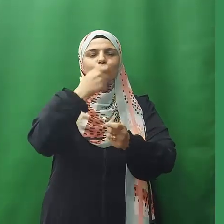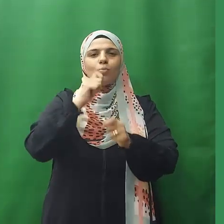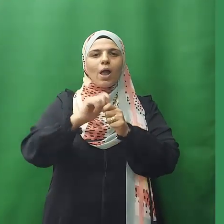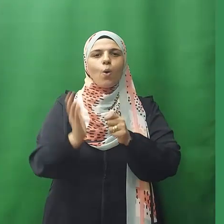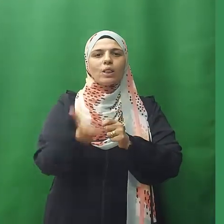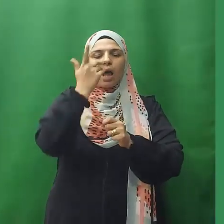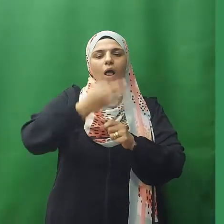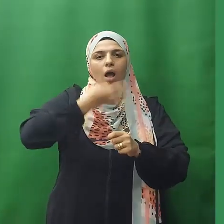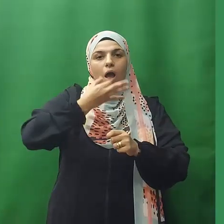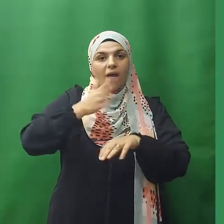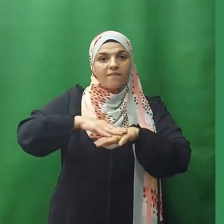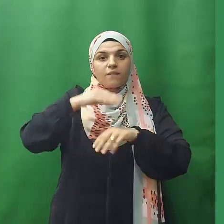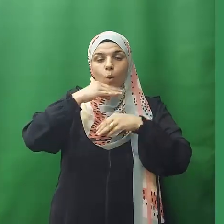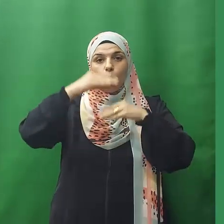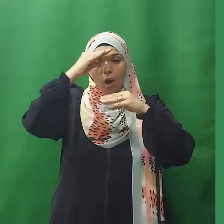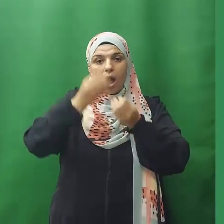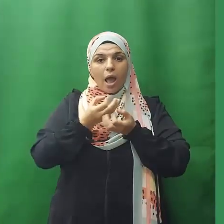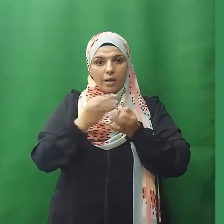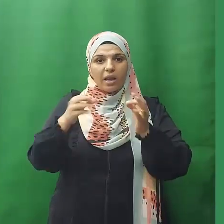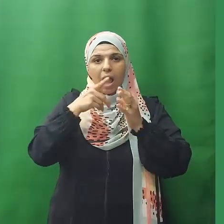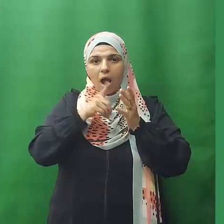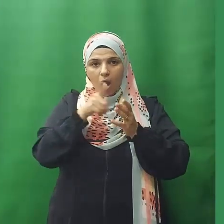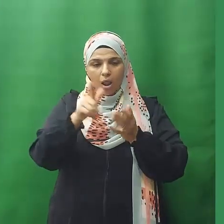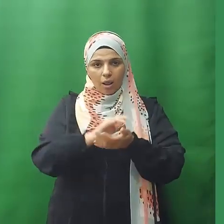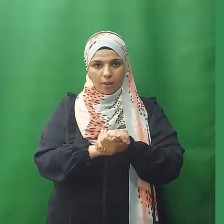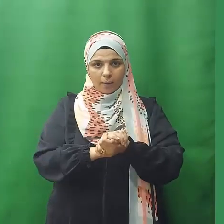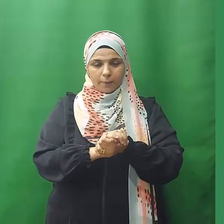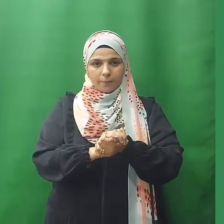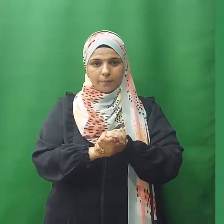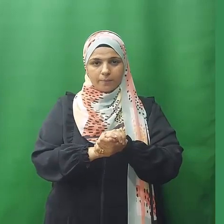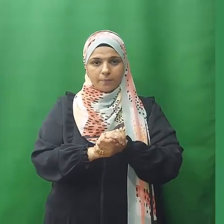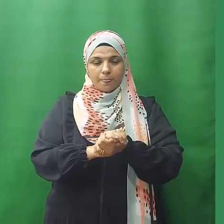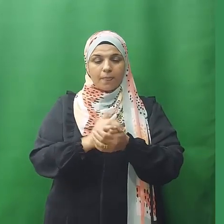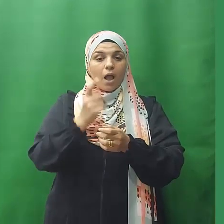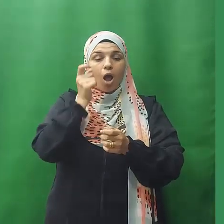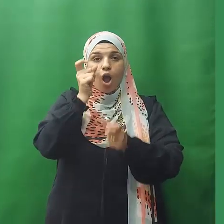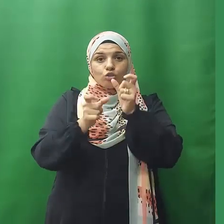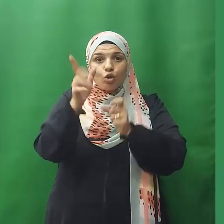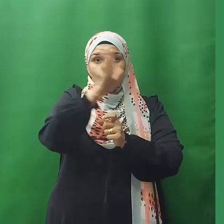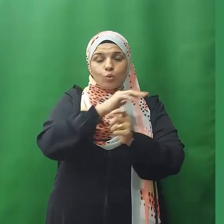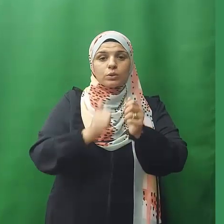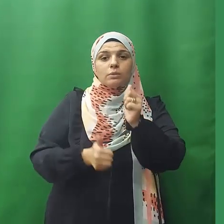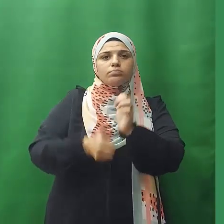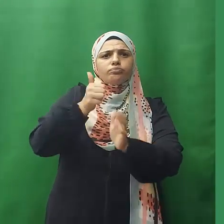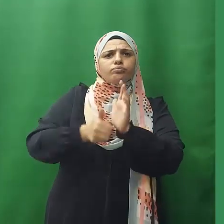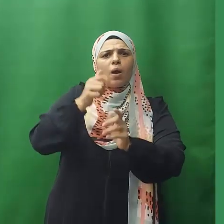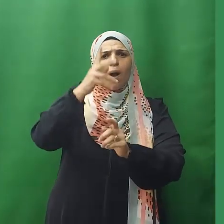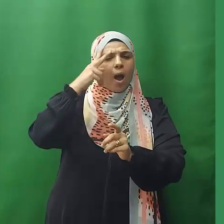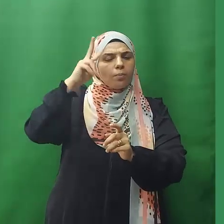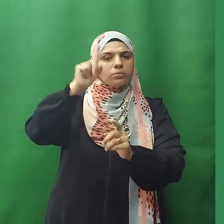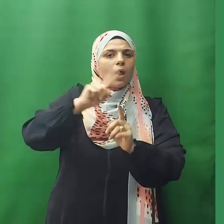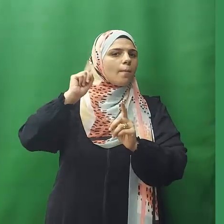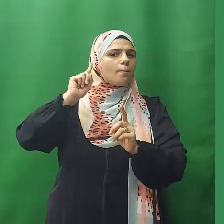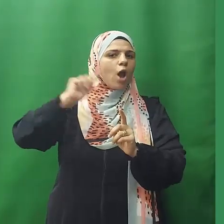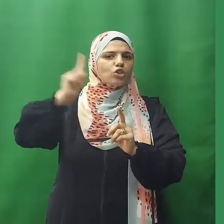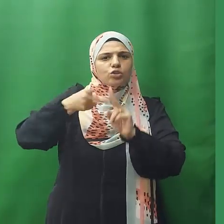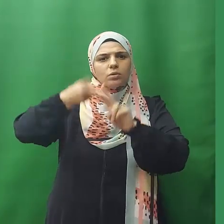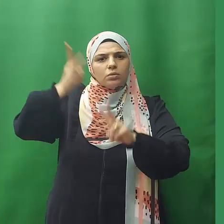الكريم حيث يقول سبحانه والسابقون الاولون من المهاجرين والانصار والذين